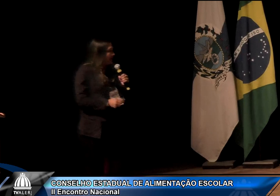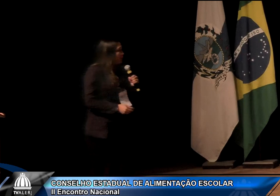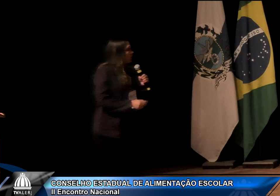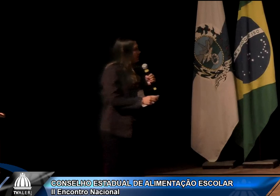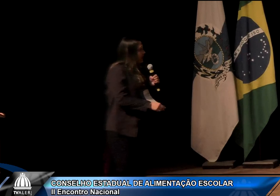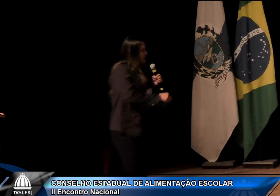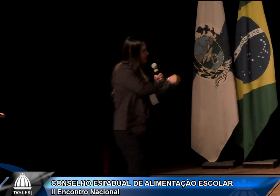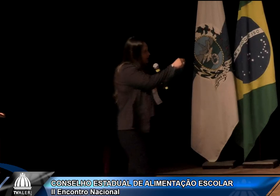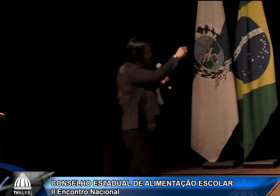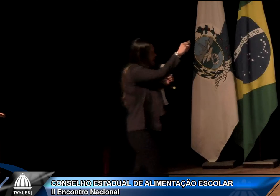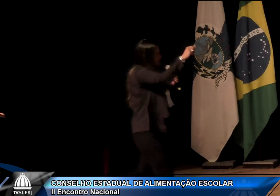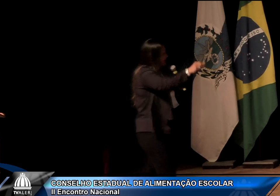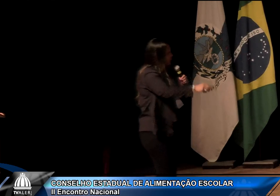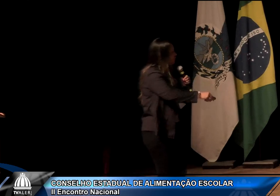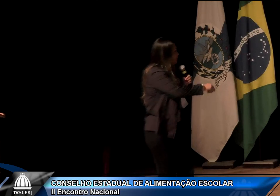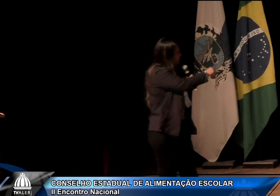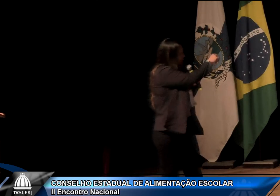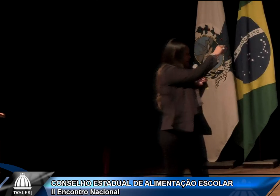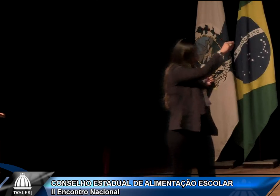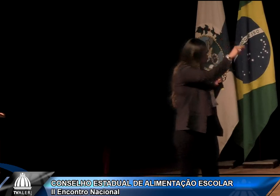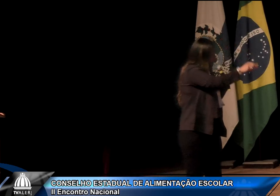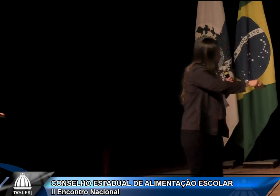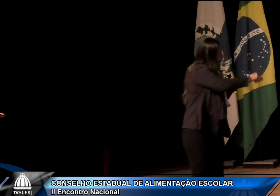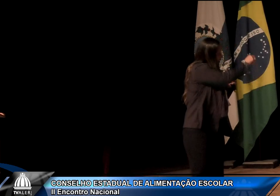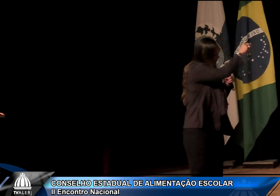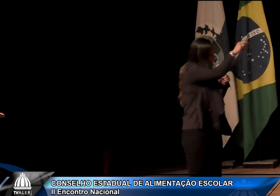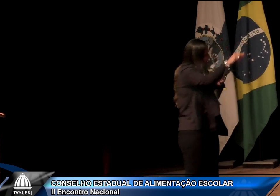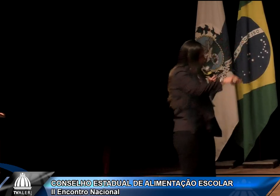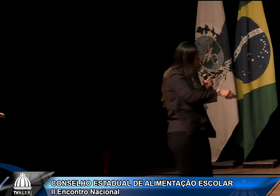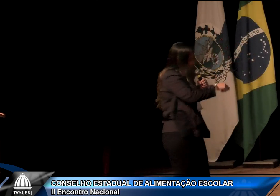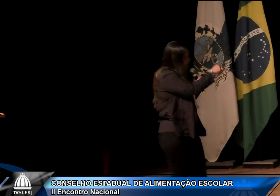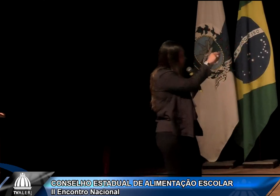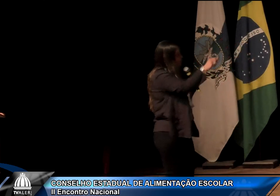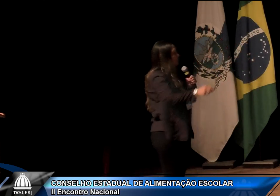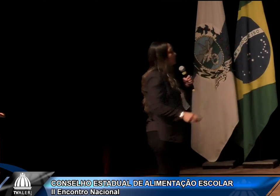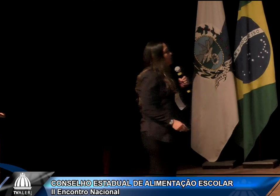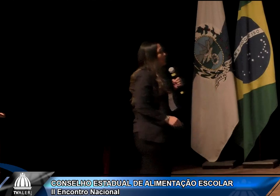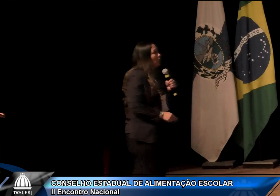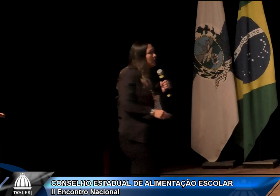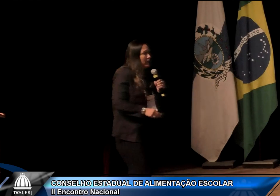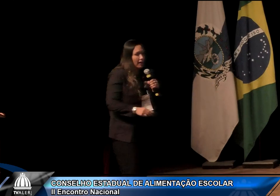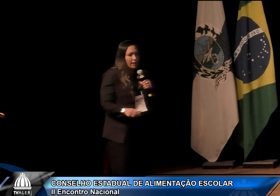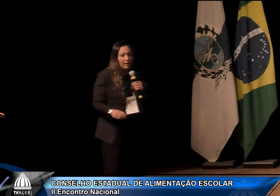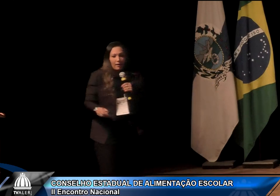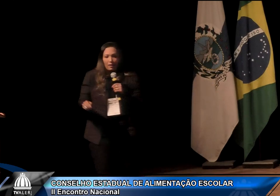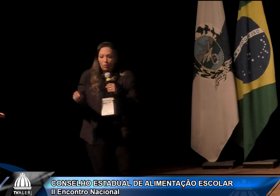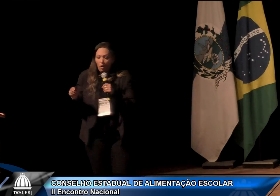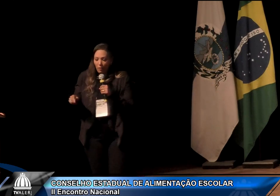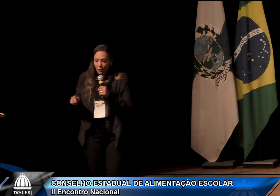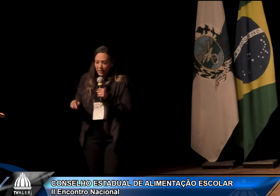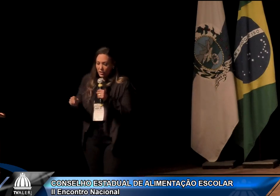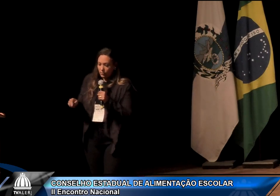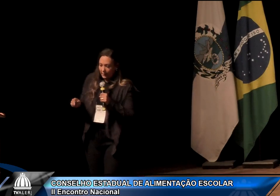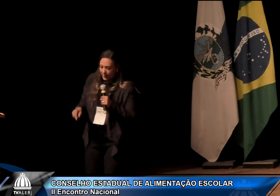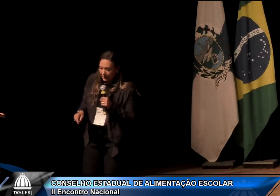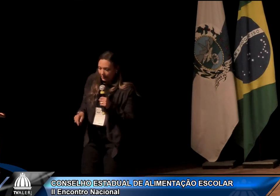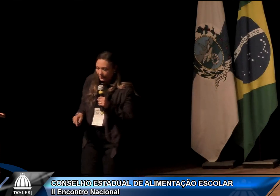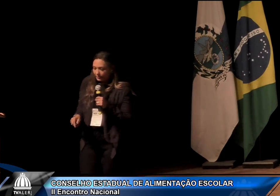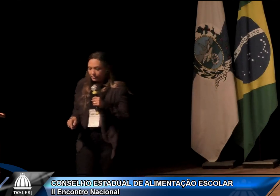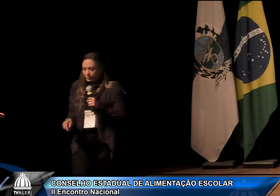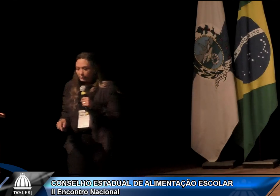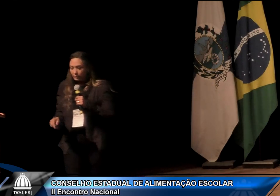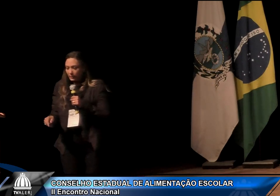E aí por que que fica ali no círculo Porque como foi dito